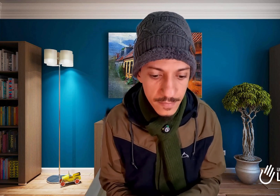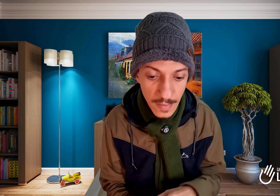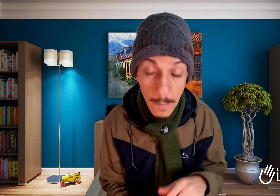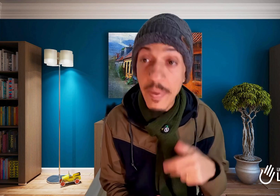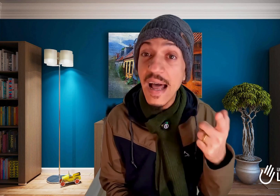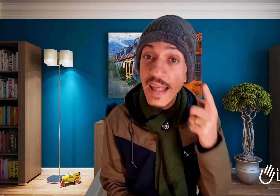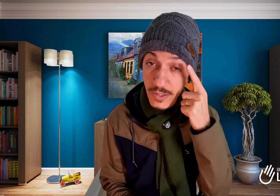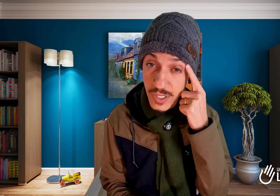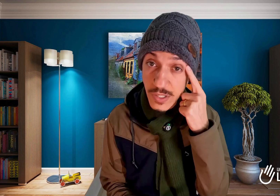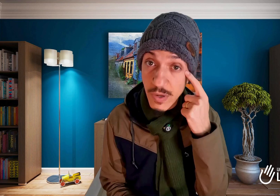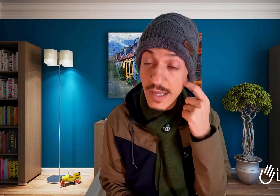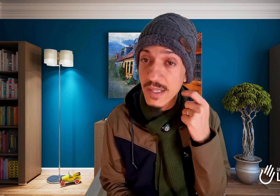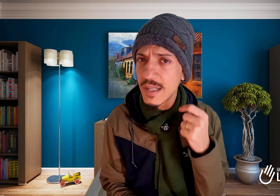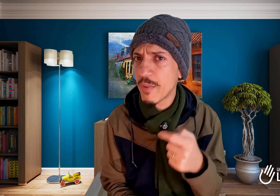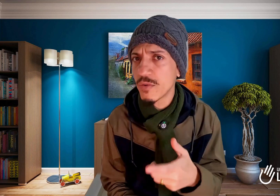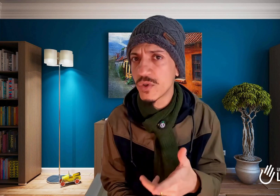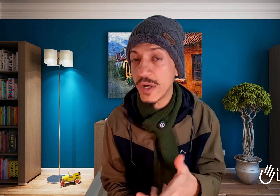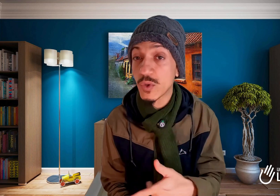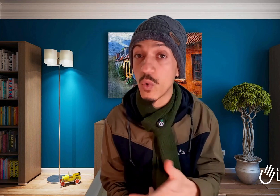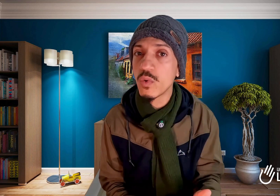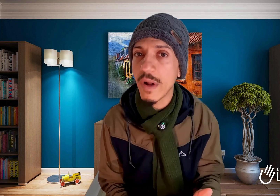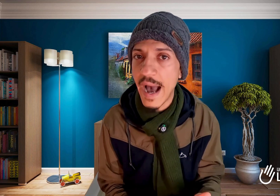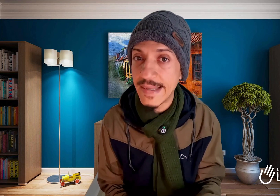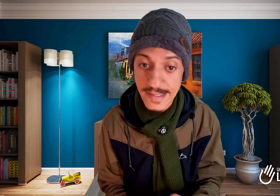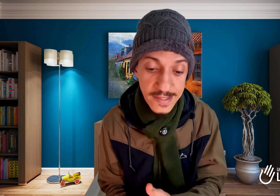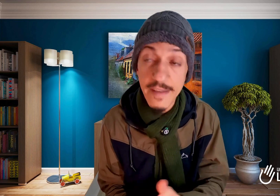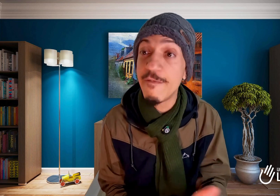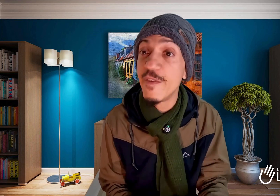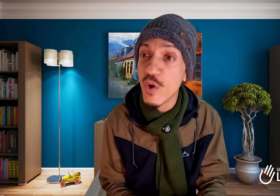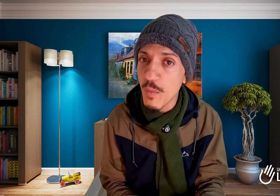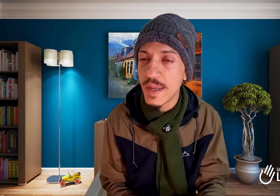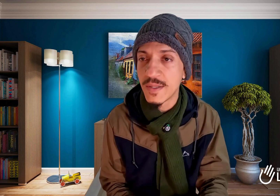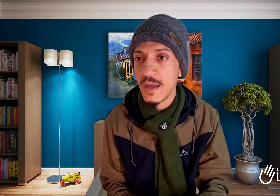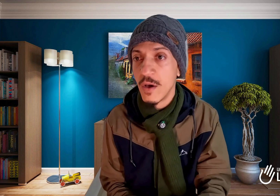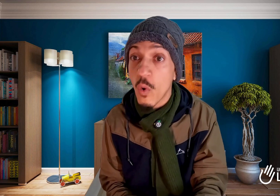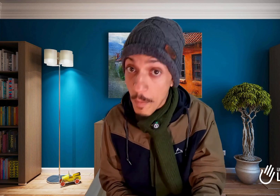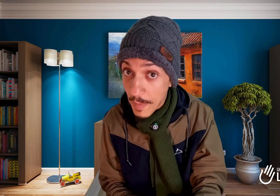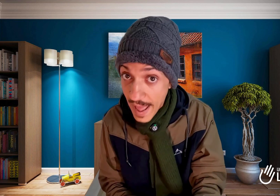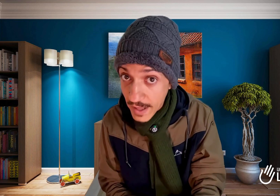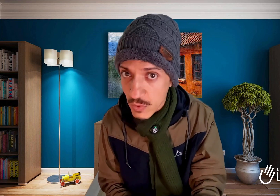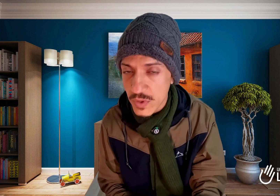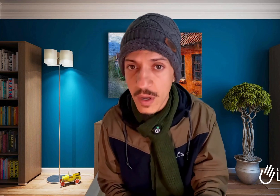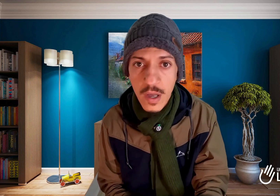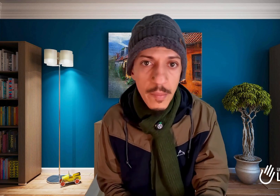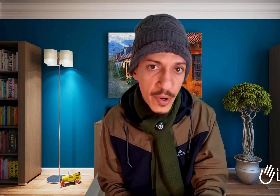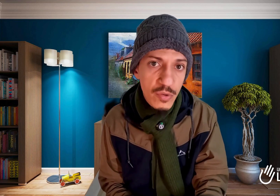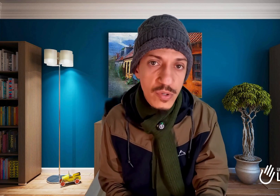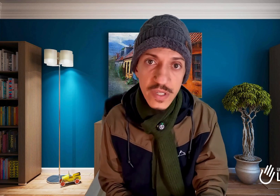para além disso, existem produções culturais, existem filmes completos produzidos